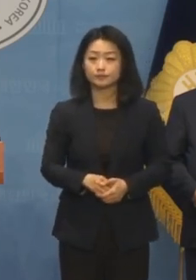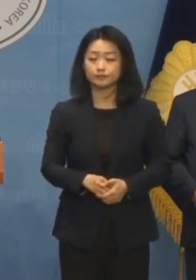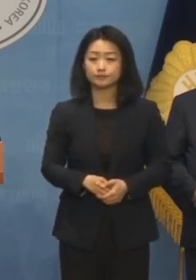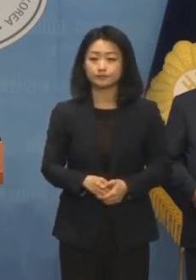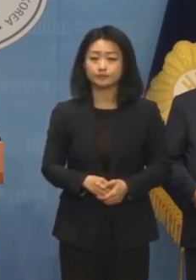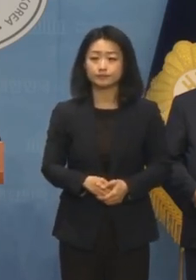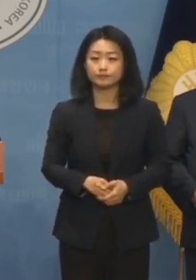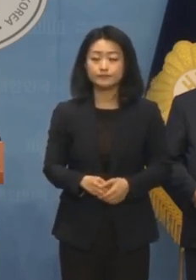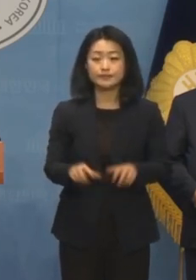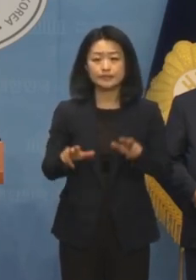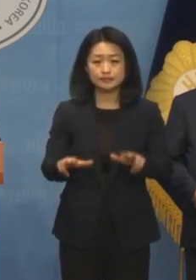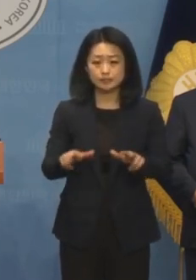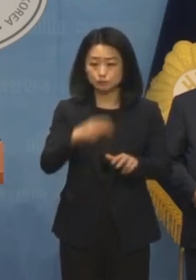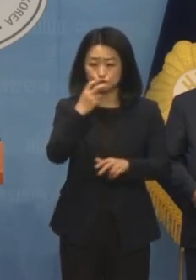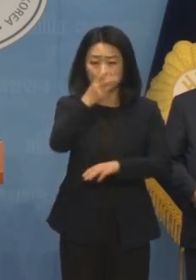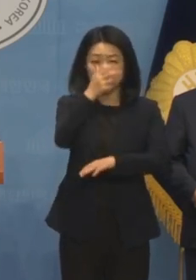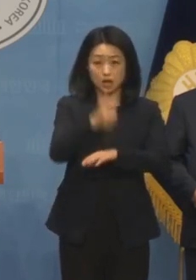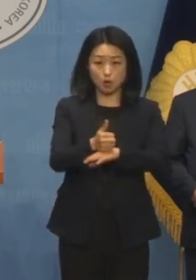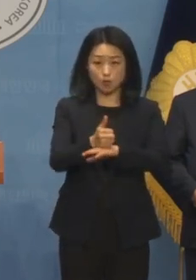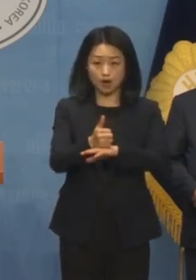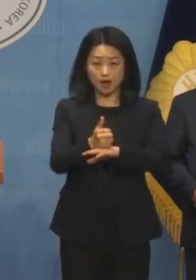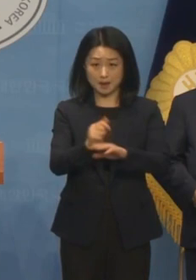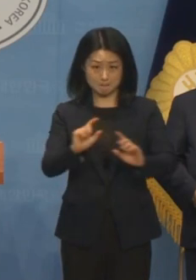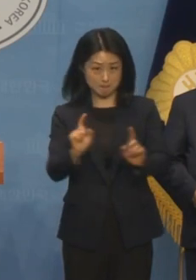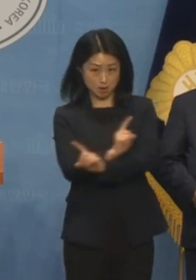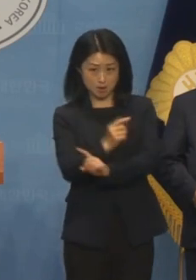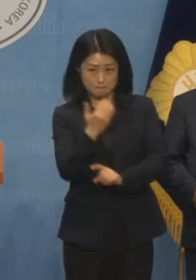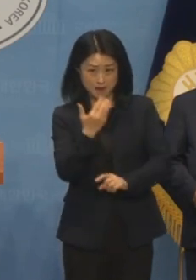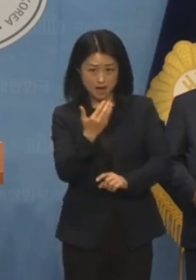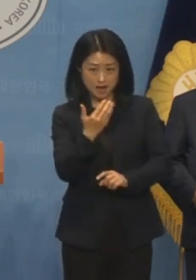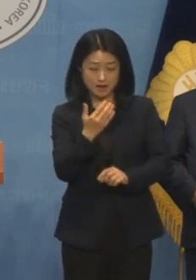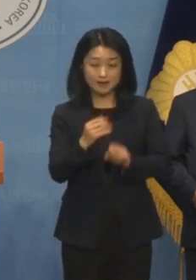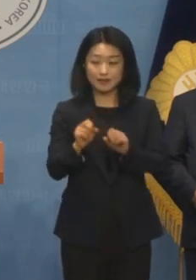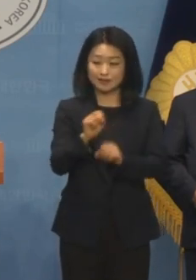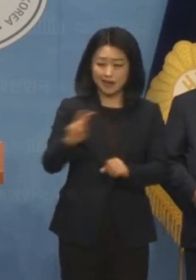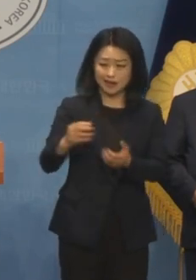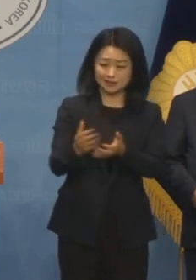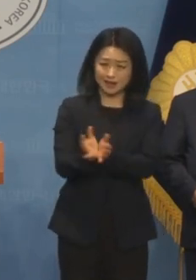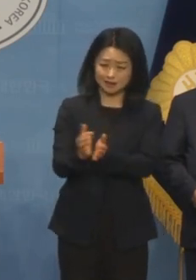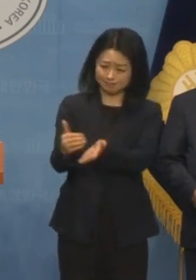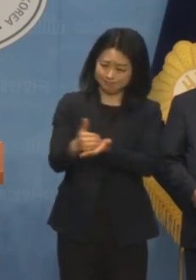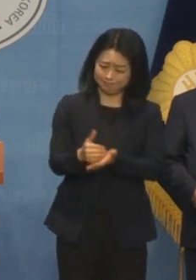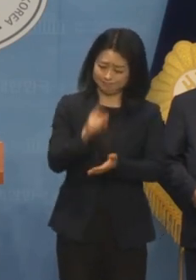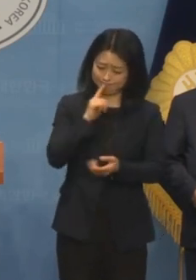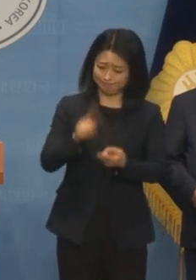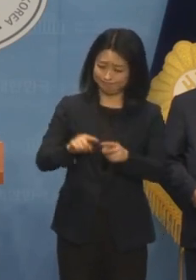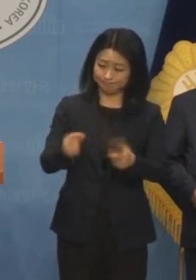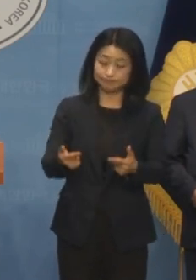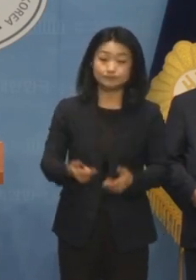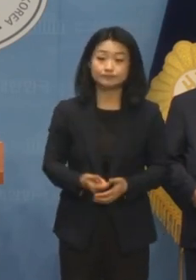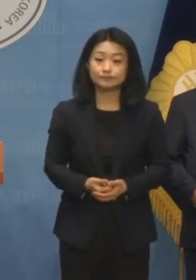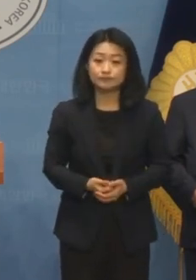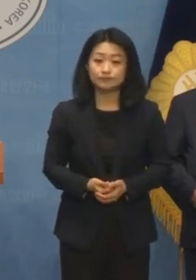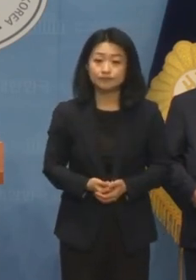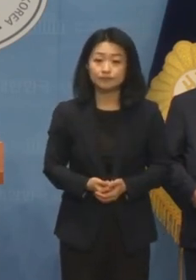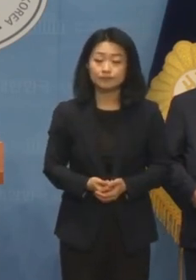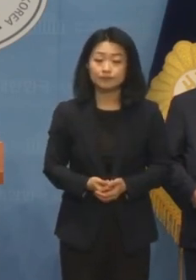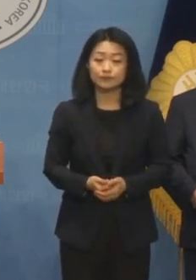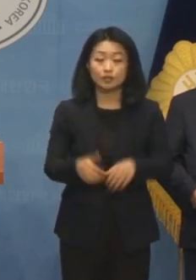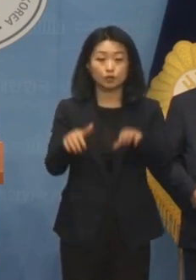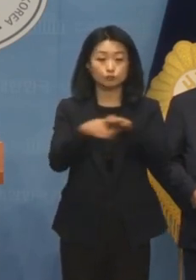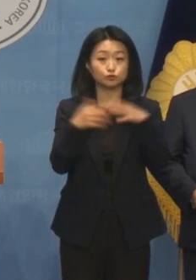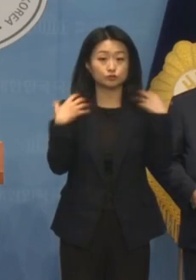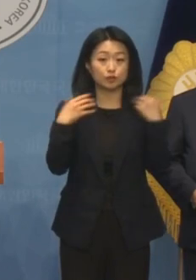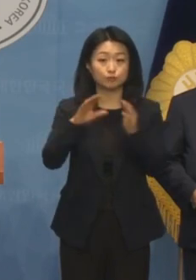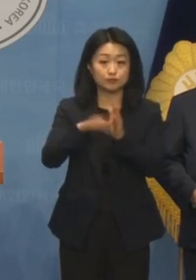것입니다. 이제 와서 수사 결과를 뒤엎는다고 야권의 주장은 적반하장입니다. 문재인